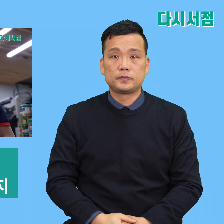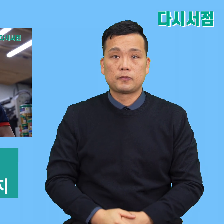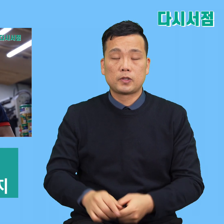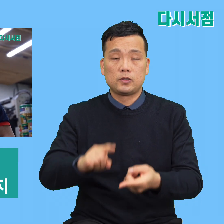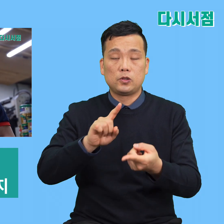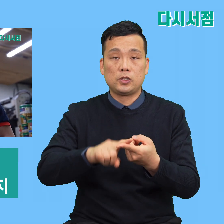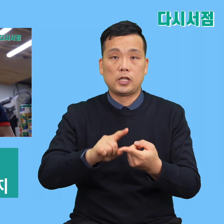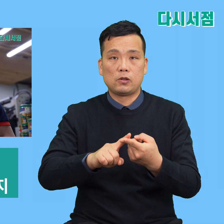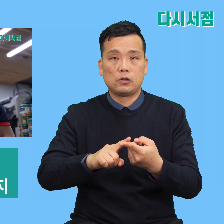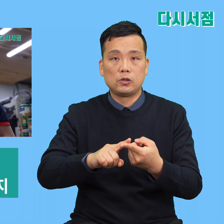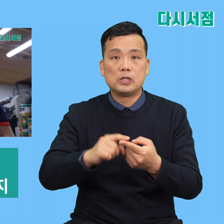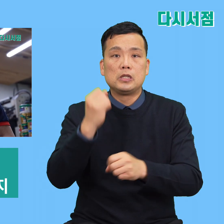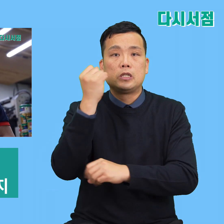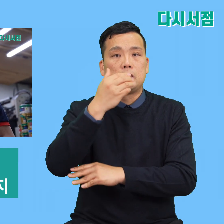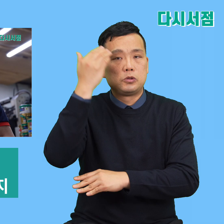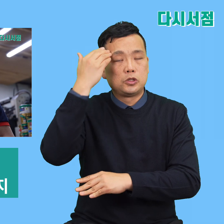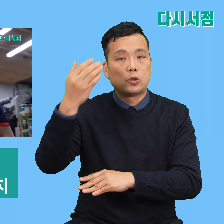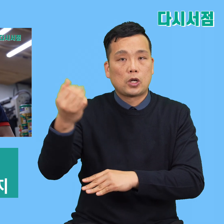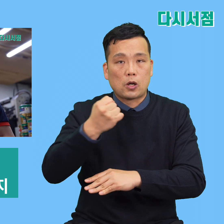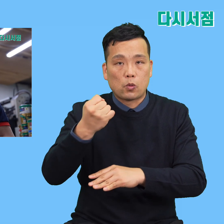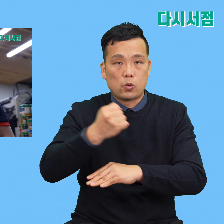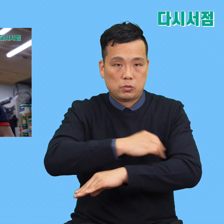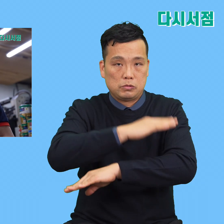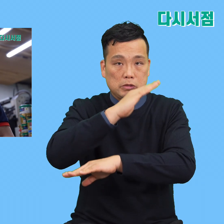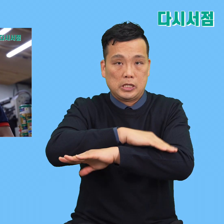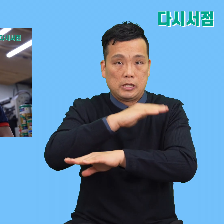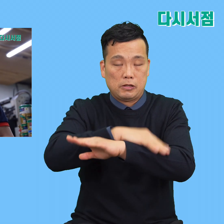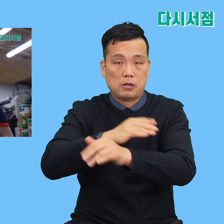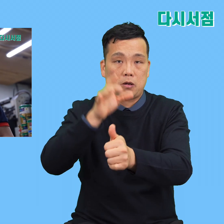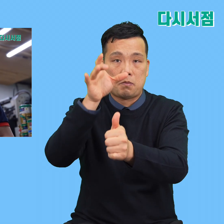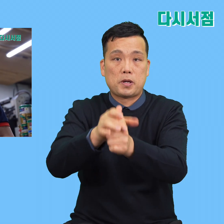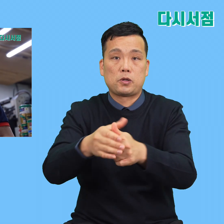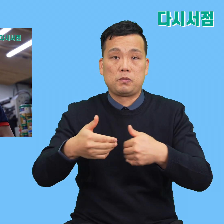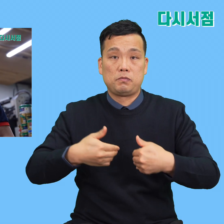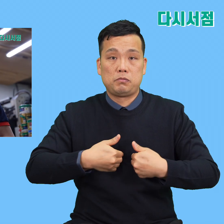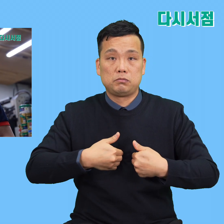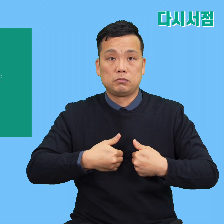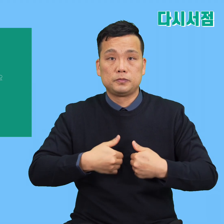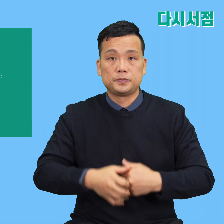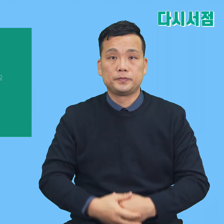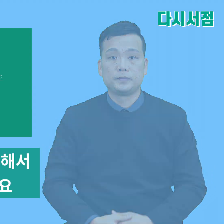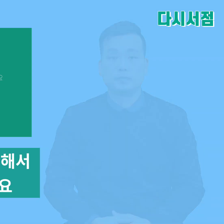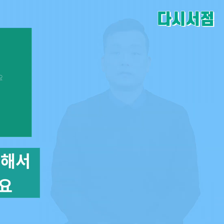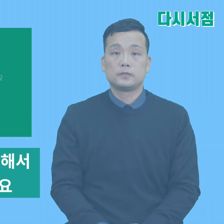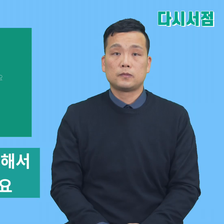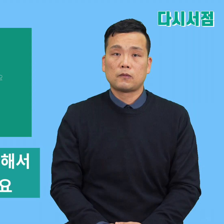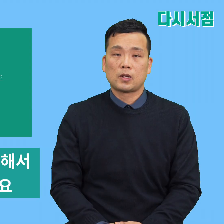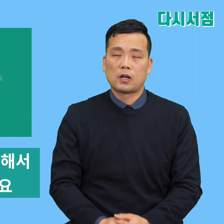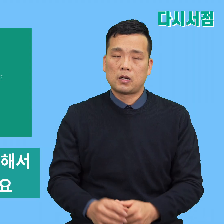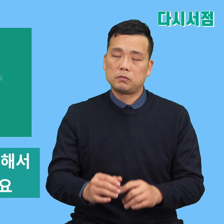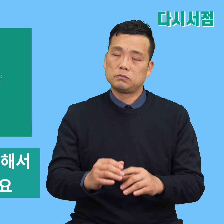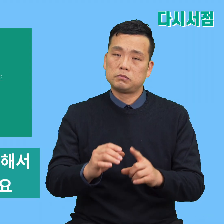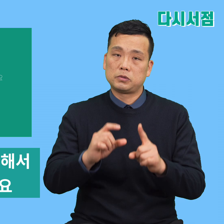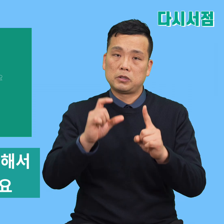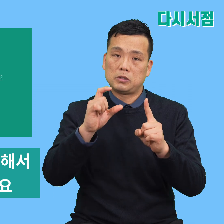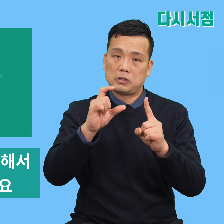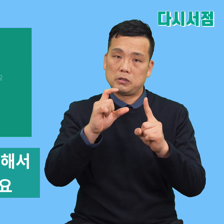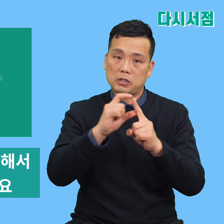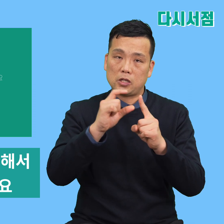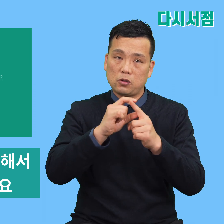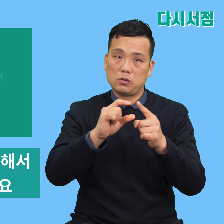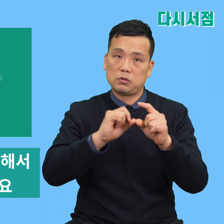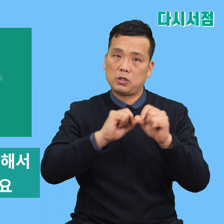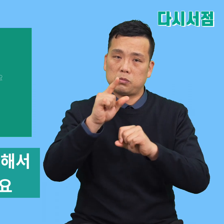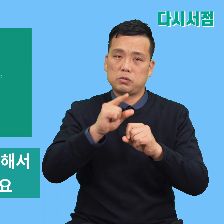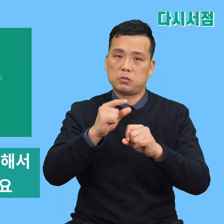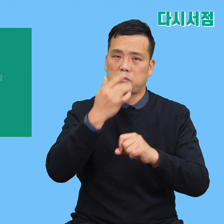부분을 좀 지식을 갖고 움직여야지 그냥 아무 생각 없이 움직일 수는. 아무래도 인쇄에 관해서 잘 모르는